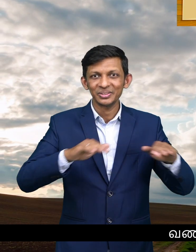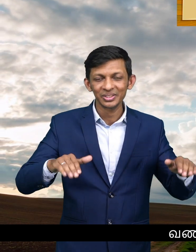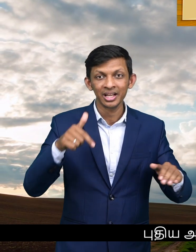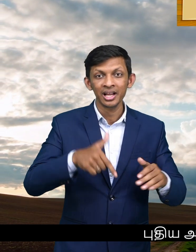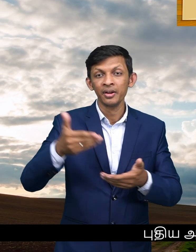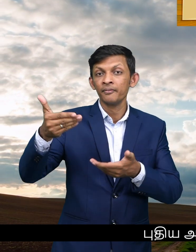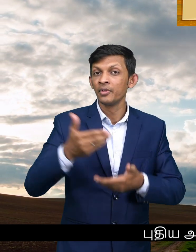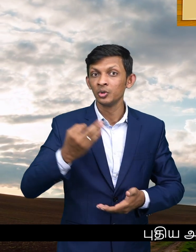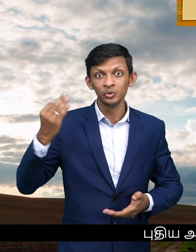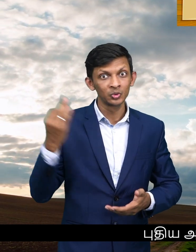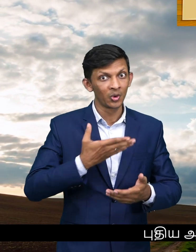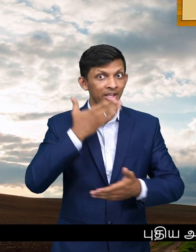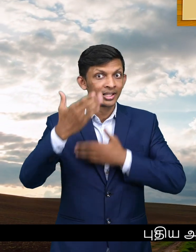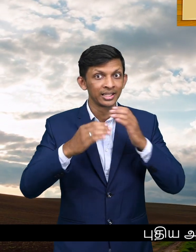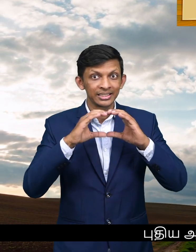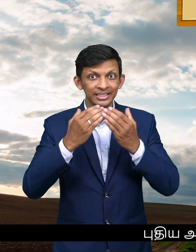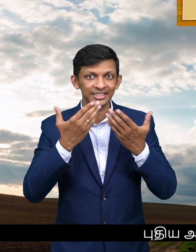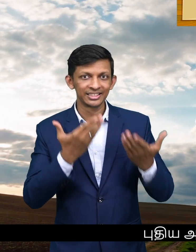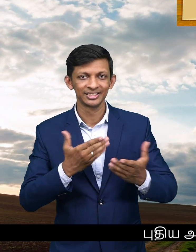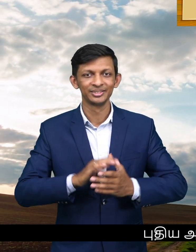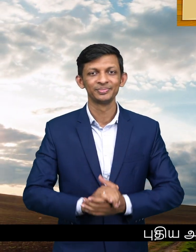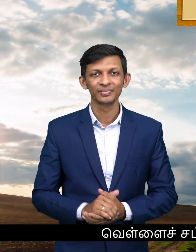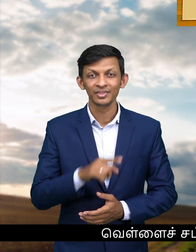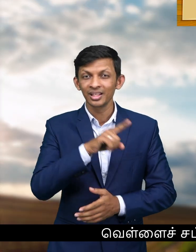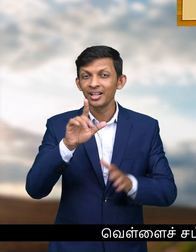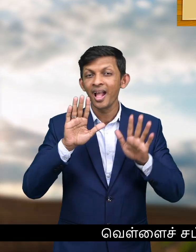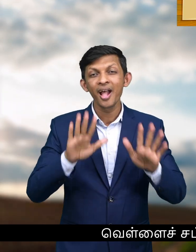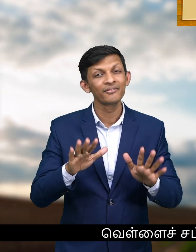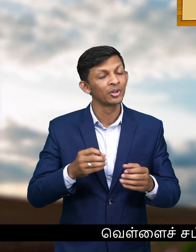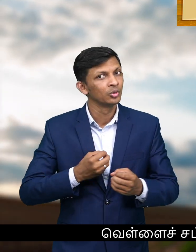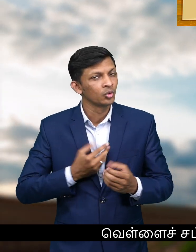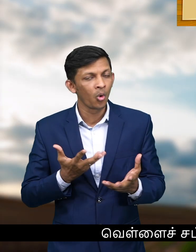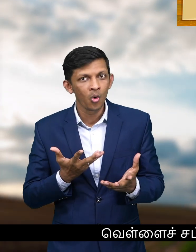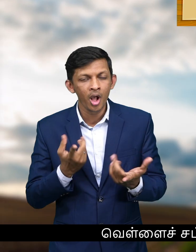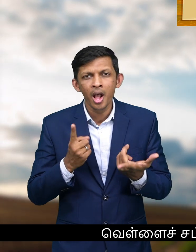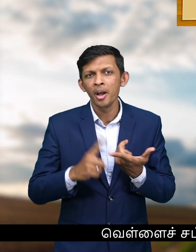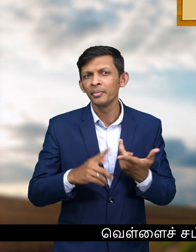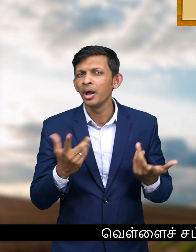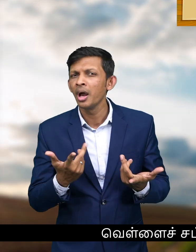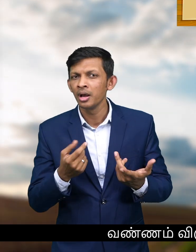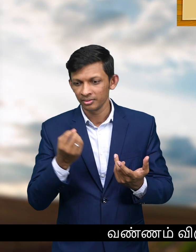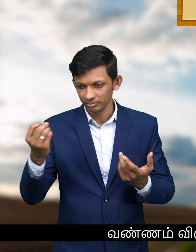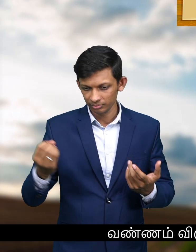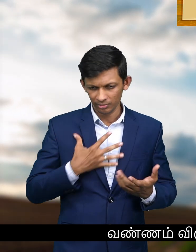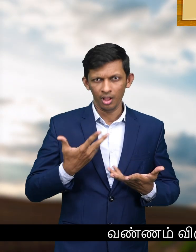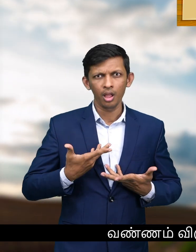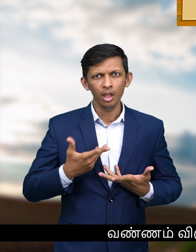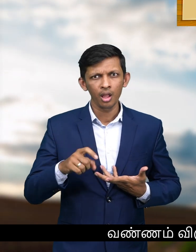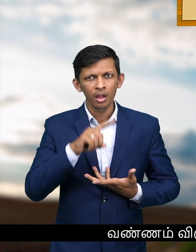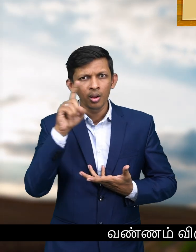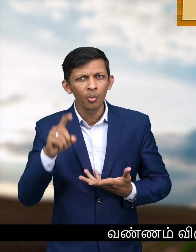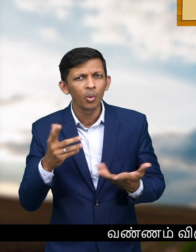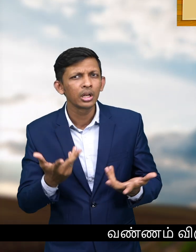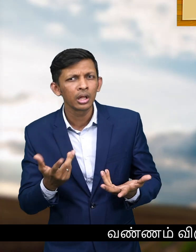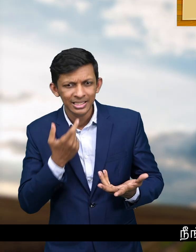செல்வங்களே, புதிய அமர்வுக்கு மீண்டும் வருக. வெள்ளை சட்டையில் ஒரு துளி மை அல்லது வண்ணம் விழுந்தால்